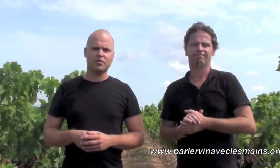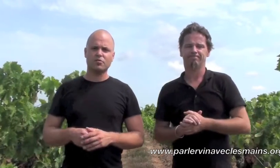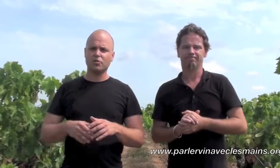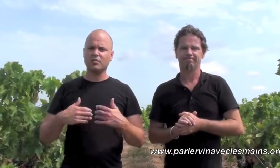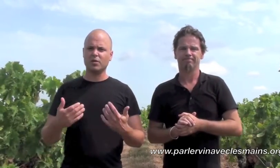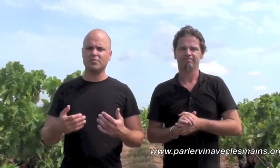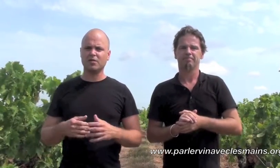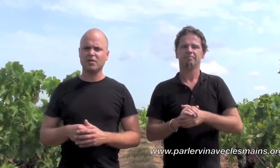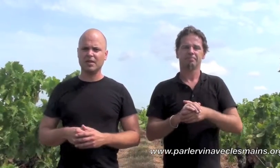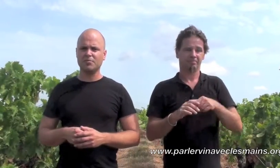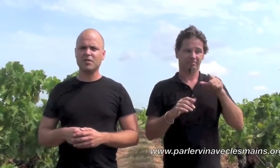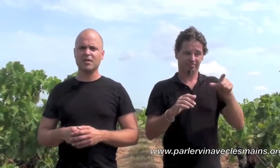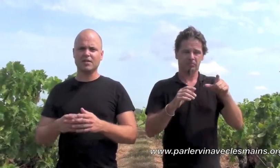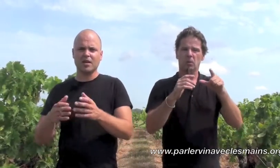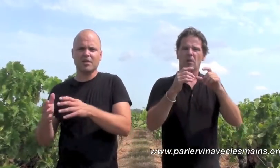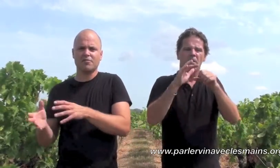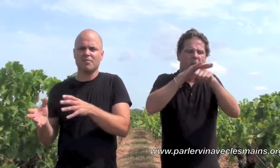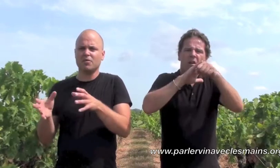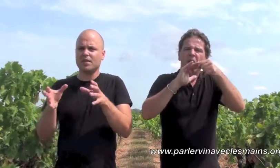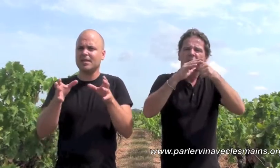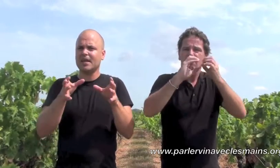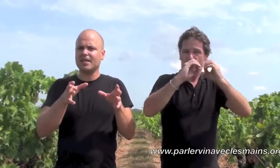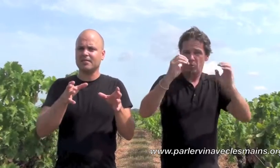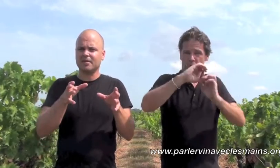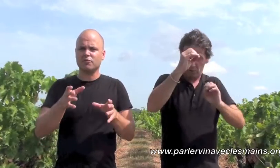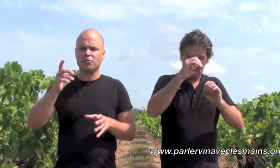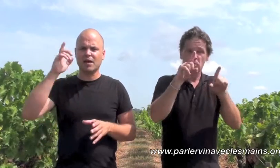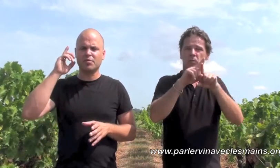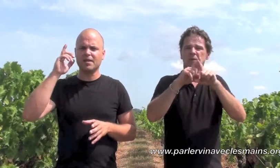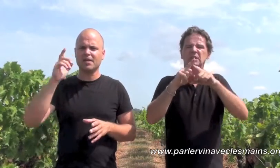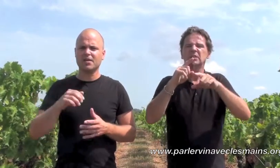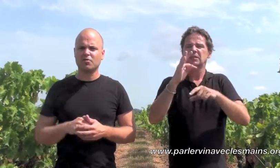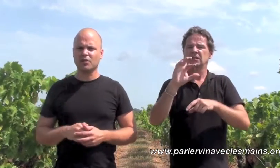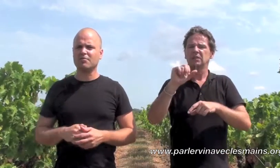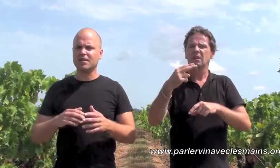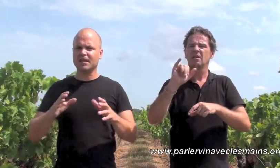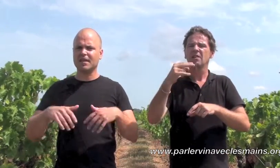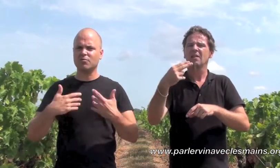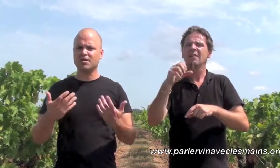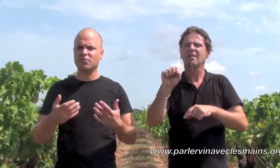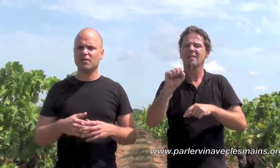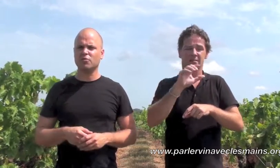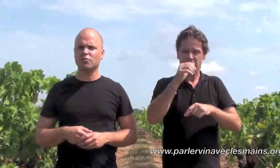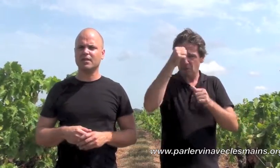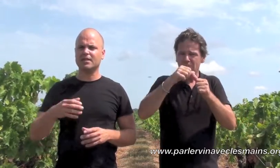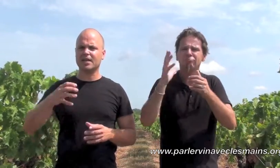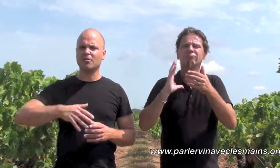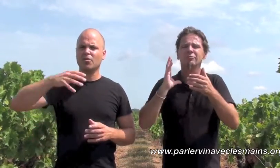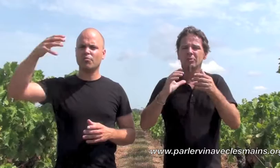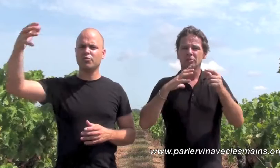Ce sont des polyphénols et puis dans la même famille on a les tanins. Vous vous rappelez qu'on avait des tanins aussi, qu'on va retrouver les tanins plus